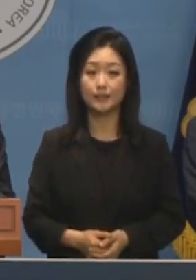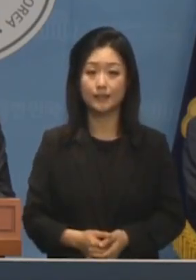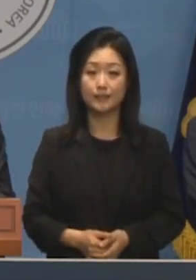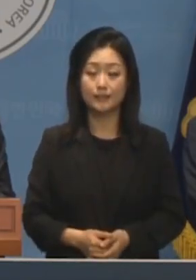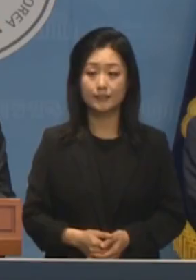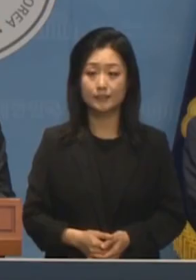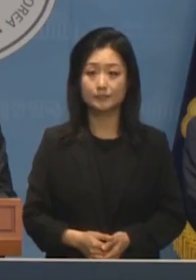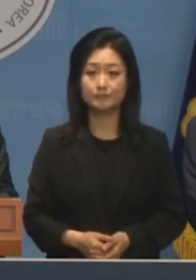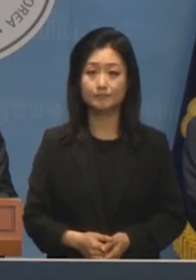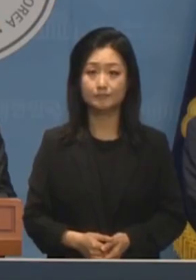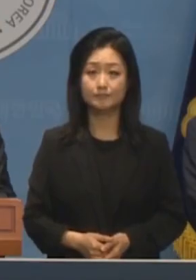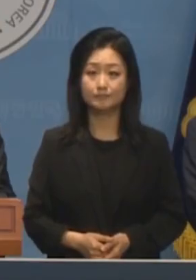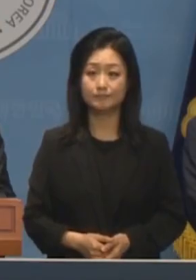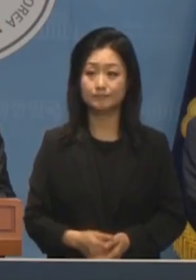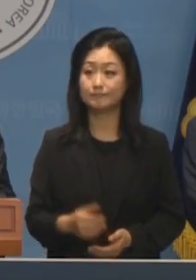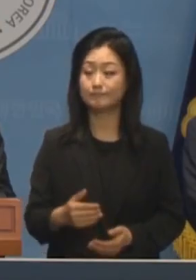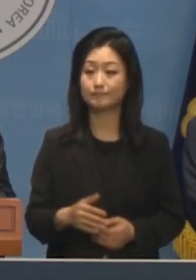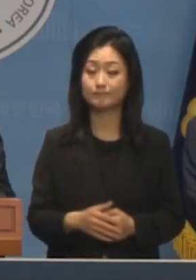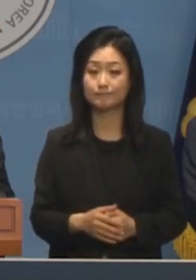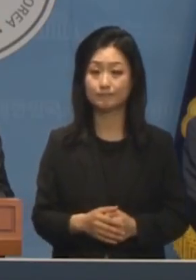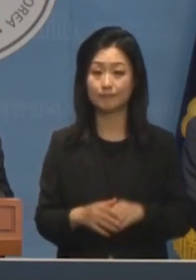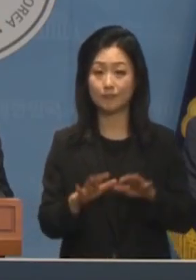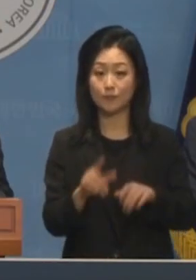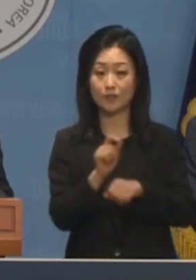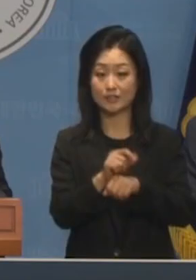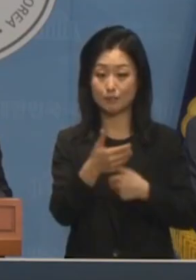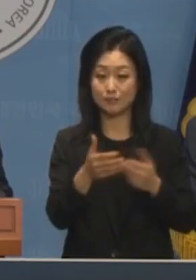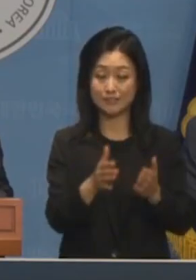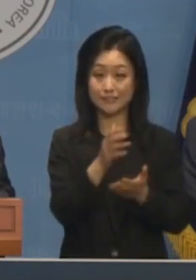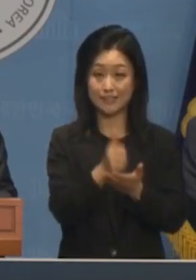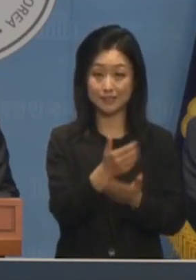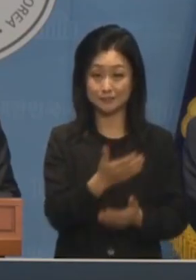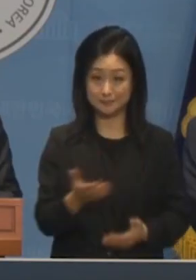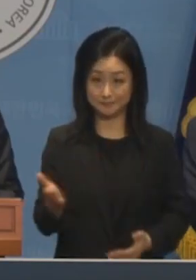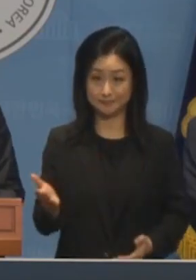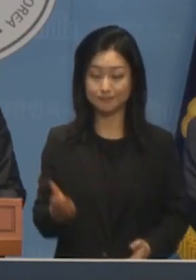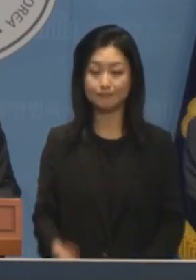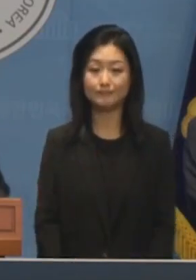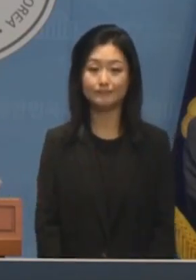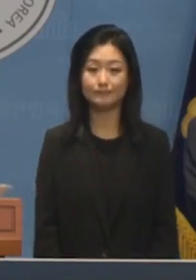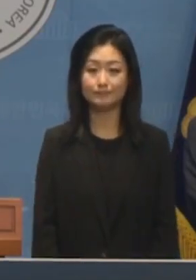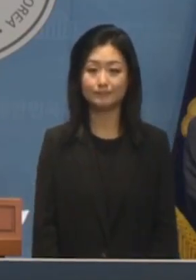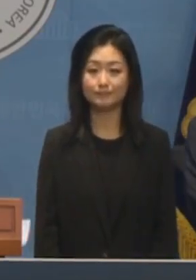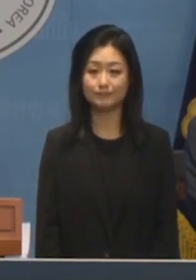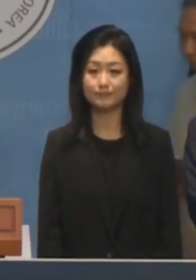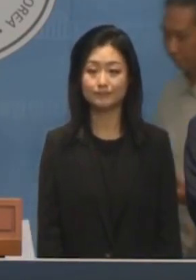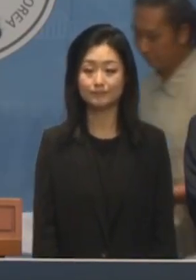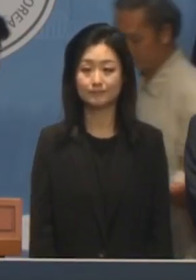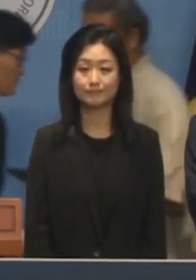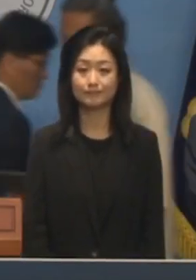진행을 하겠습니다. 시민행동 임도훈 상황실장님의 발표를 듣도록 하겠습니다.